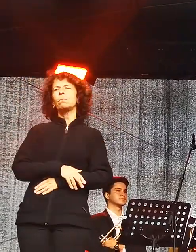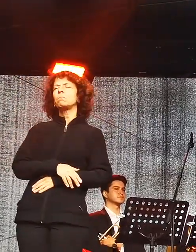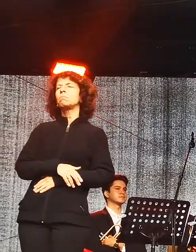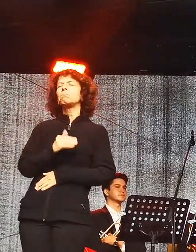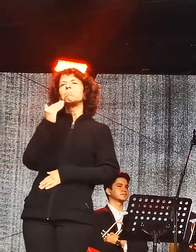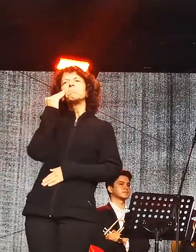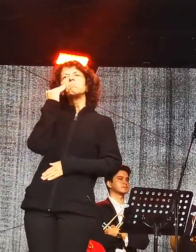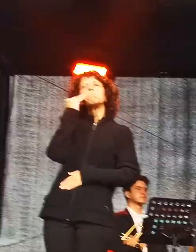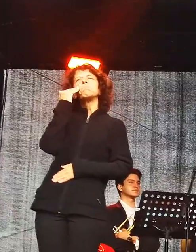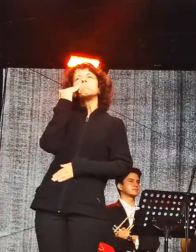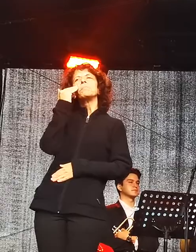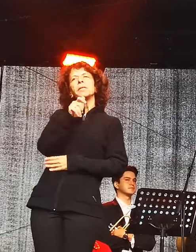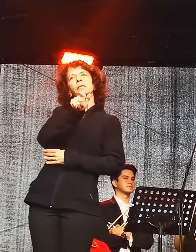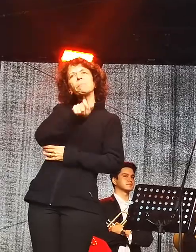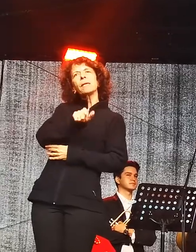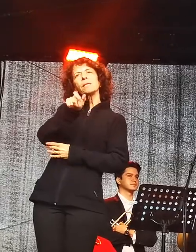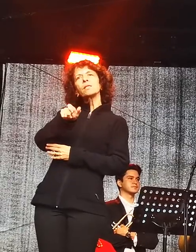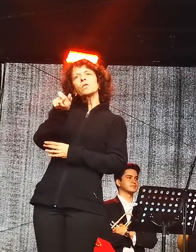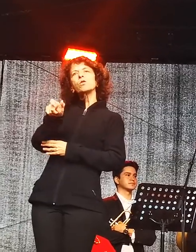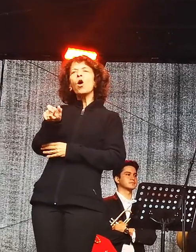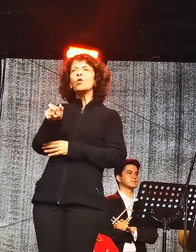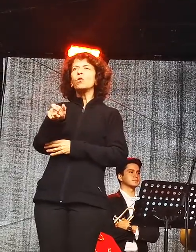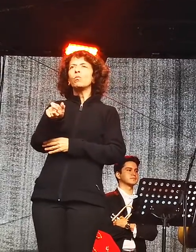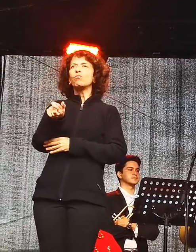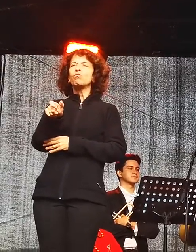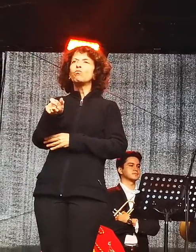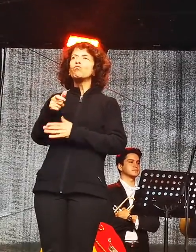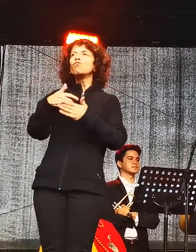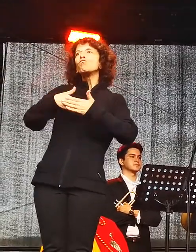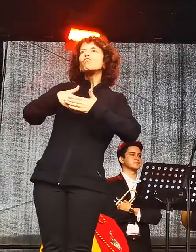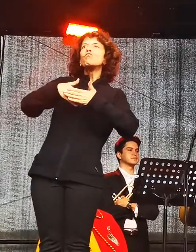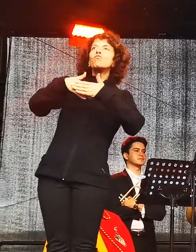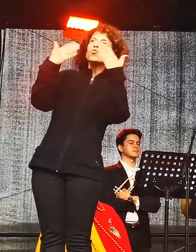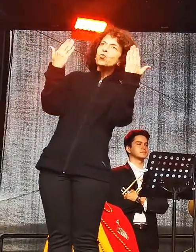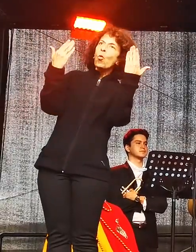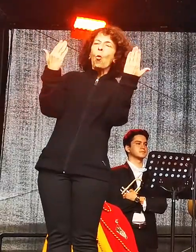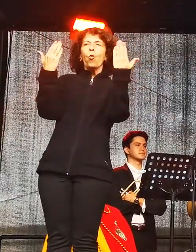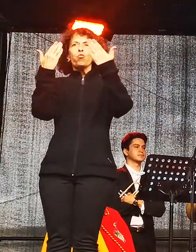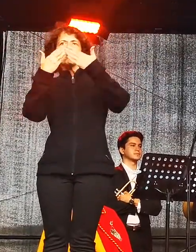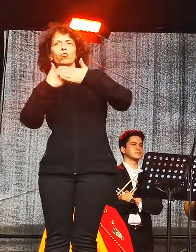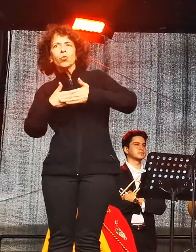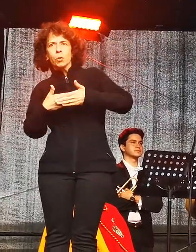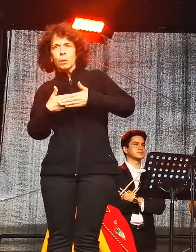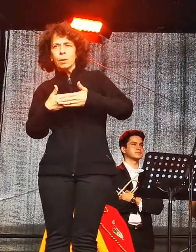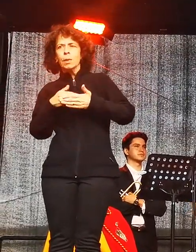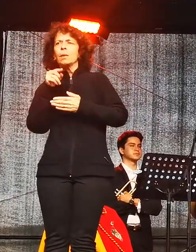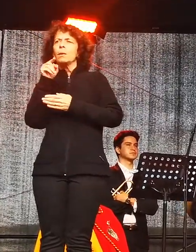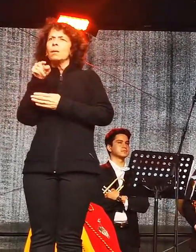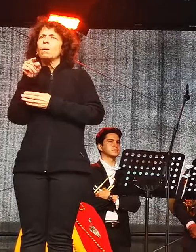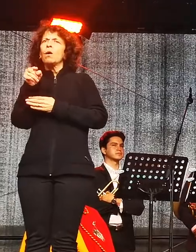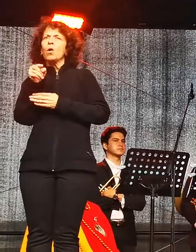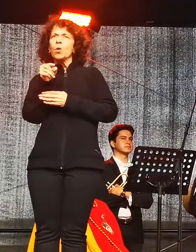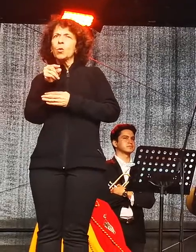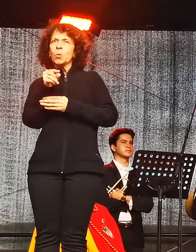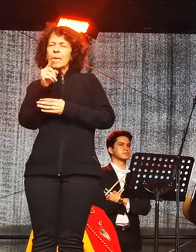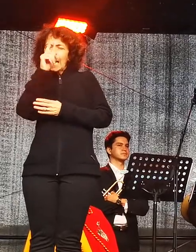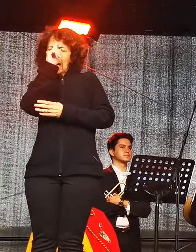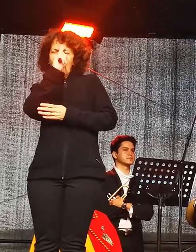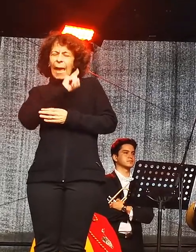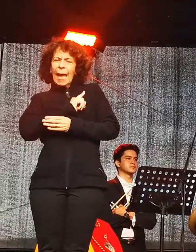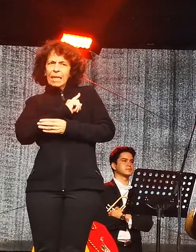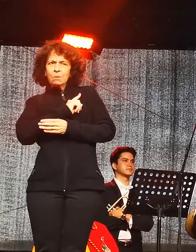quelqu'un ou quelqu'une, de jour ou dans le silence de la nuit, met criminellement le feu au bien